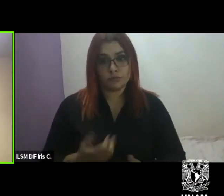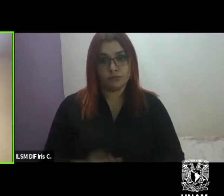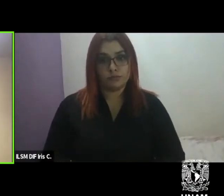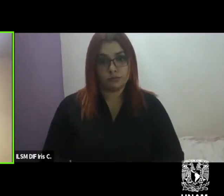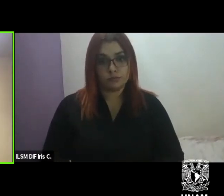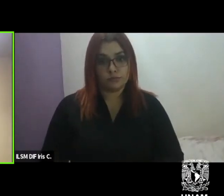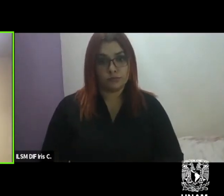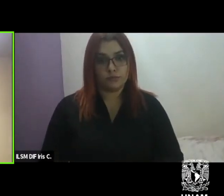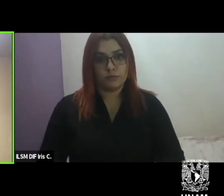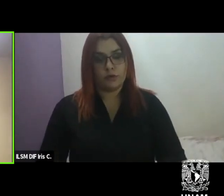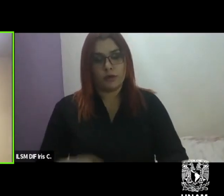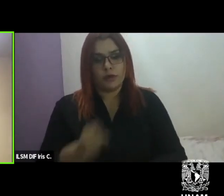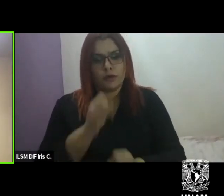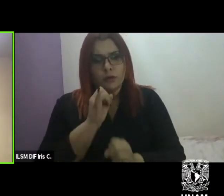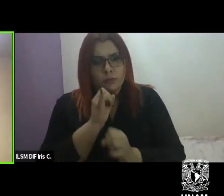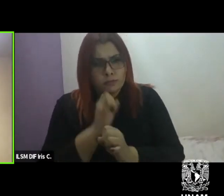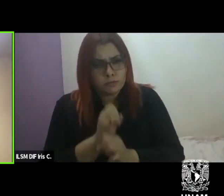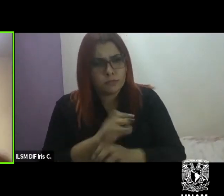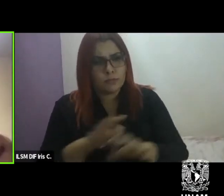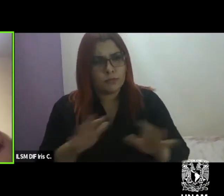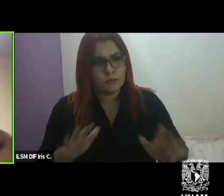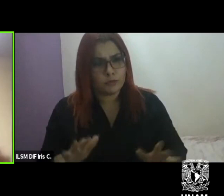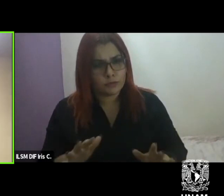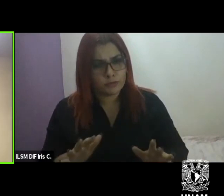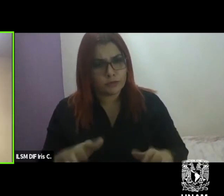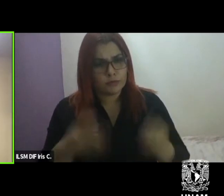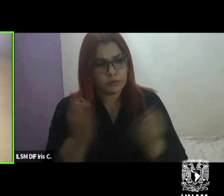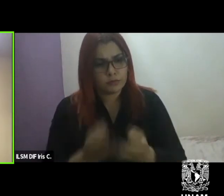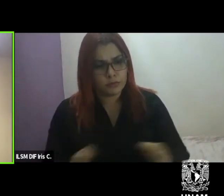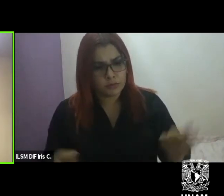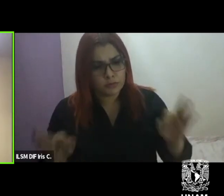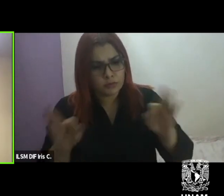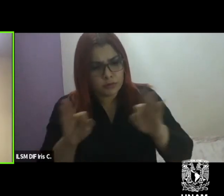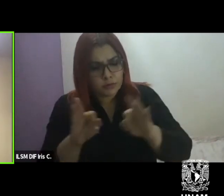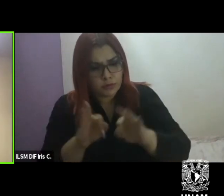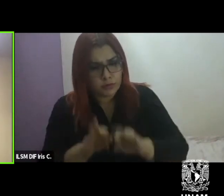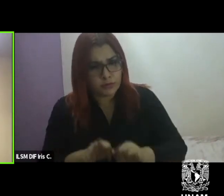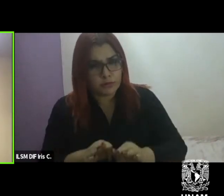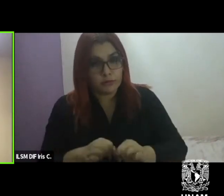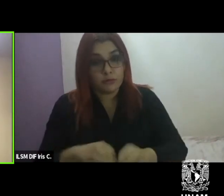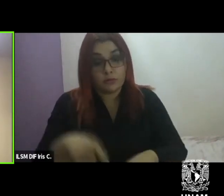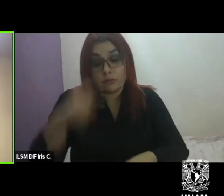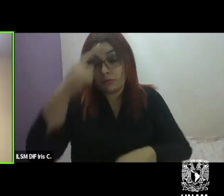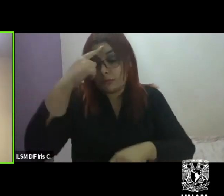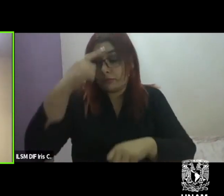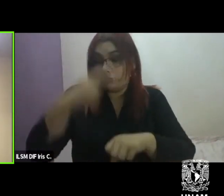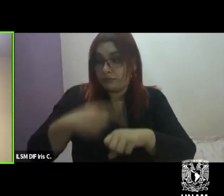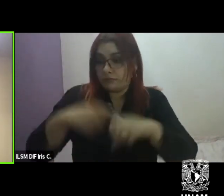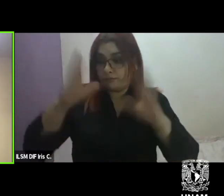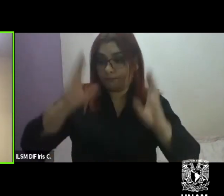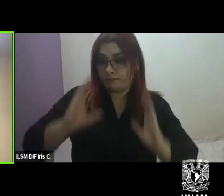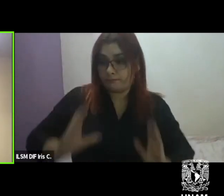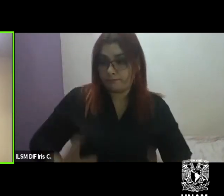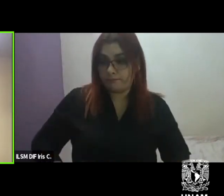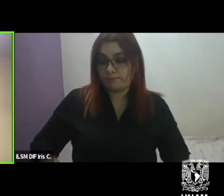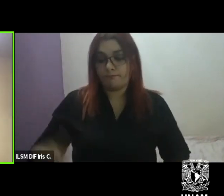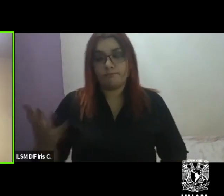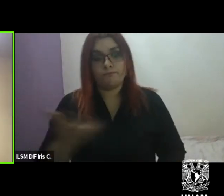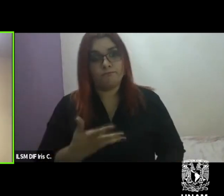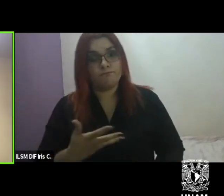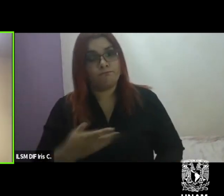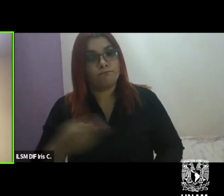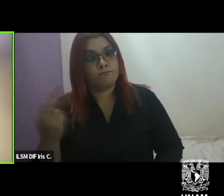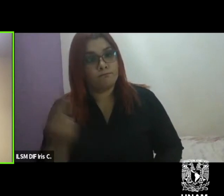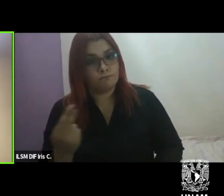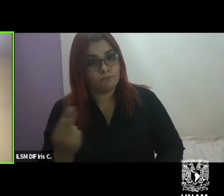referente de la importancia que implica un cuerpo con ciertas características desde esta civilización